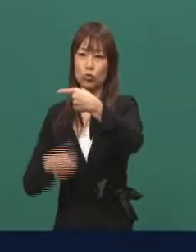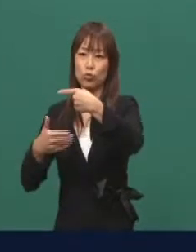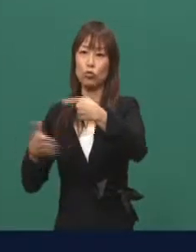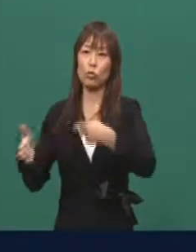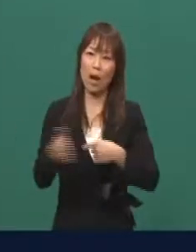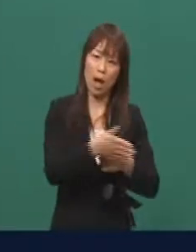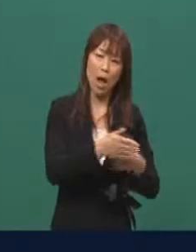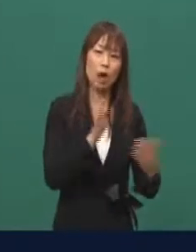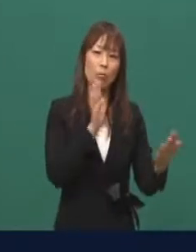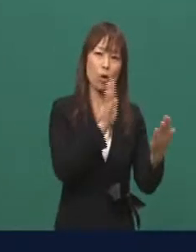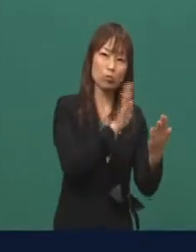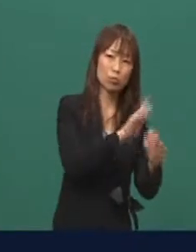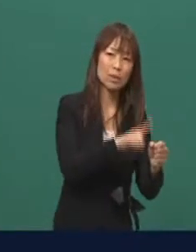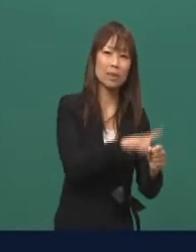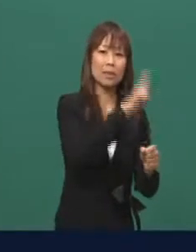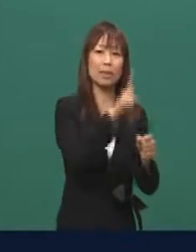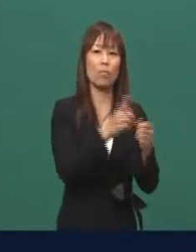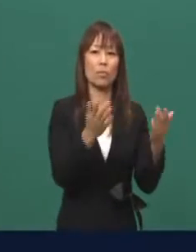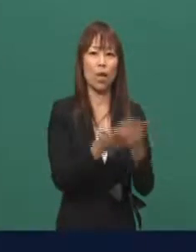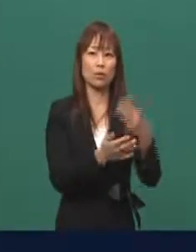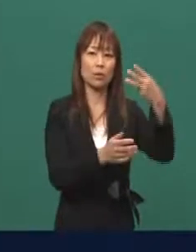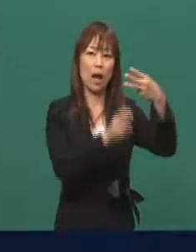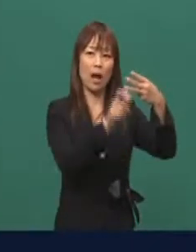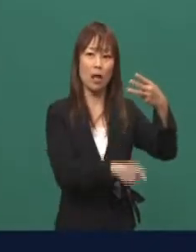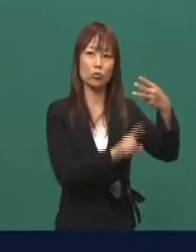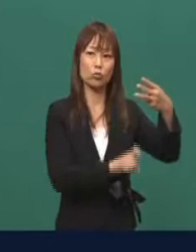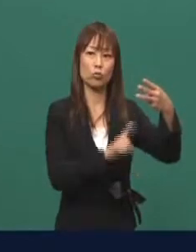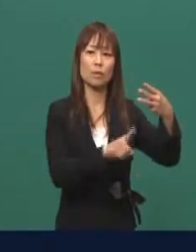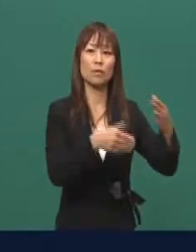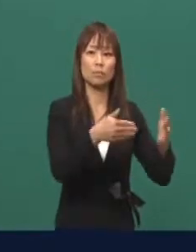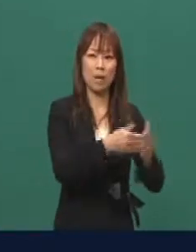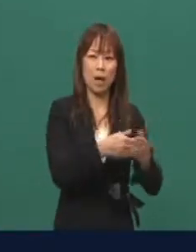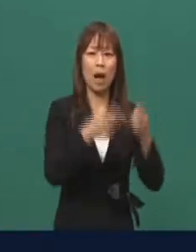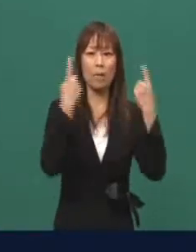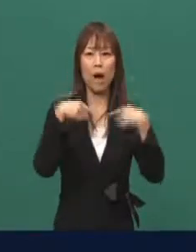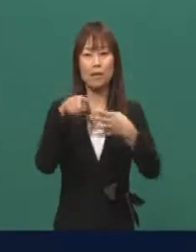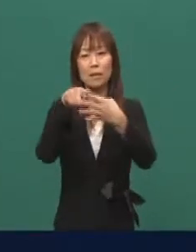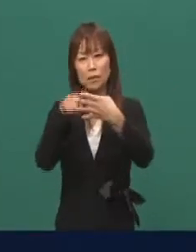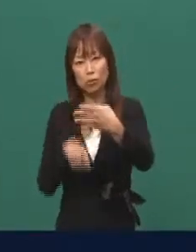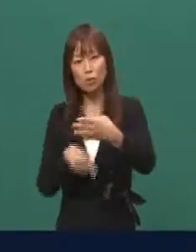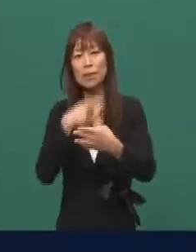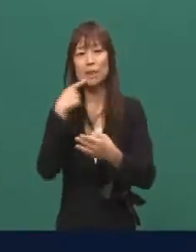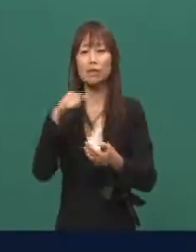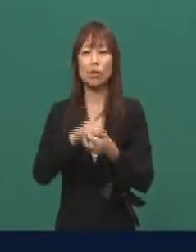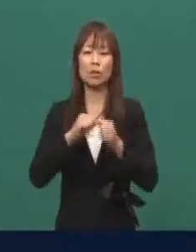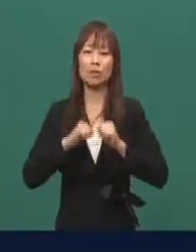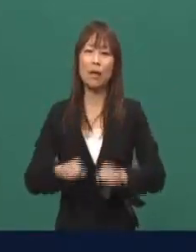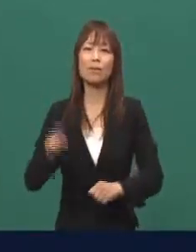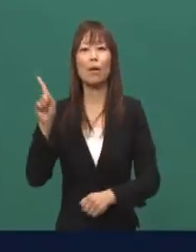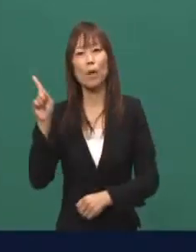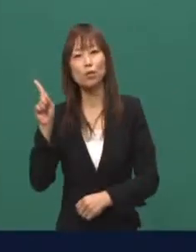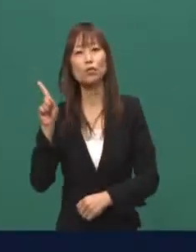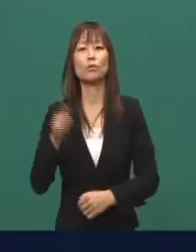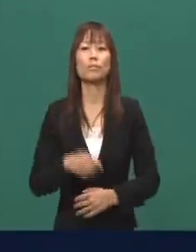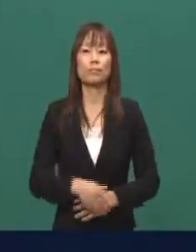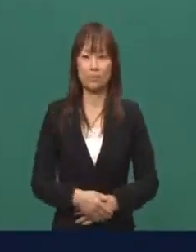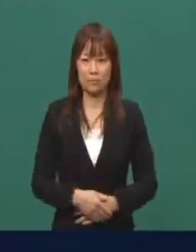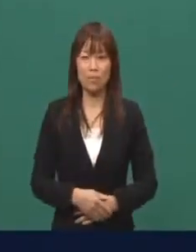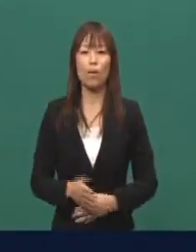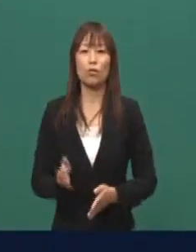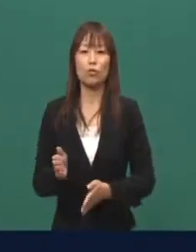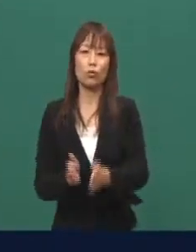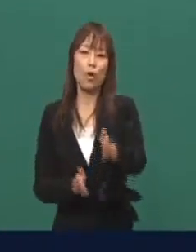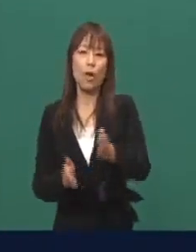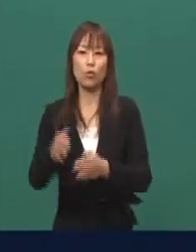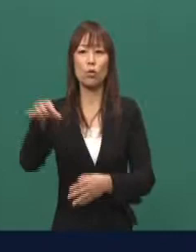ントは1月29日から震災1年となる3月11日までの毎週日曜